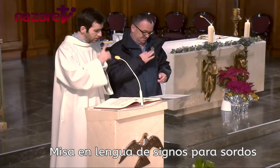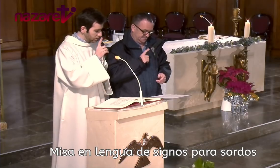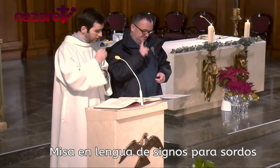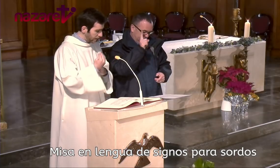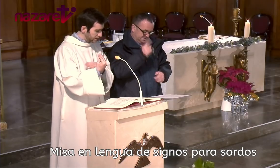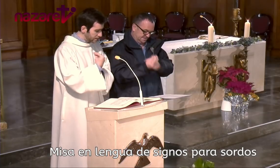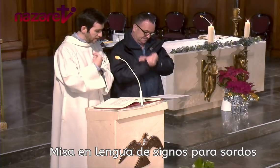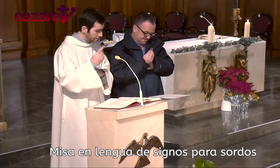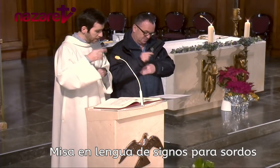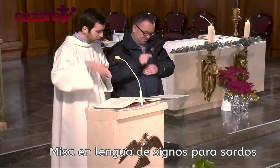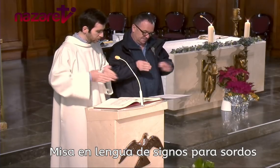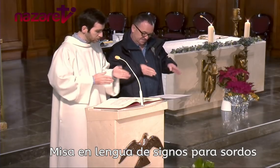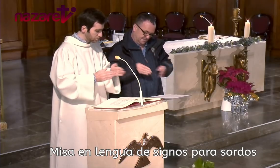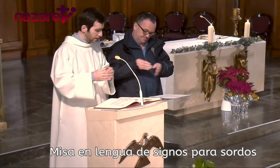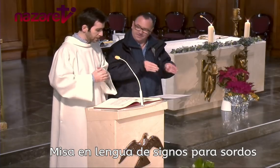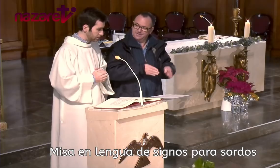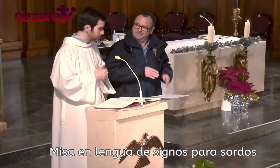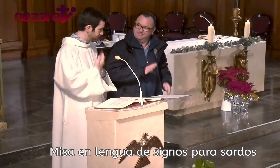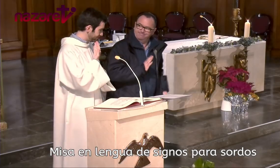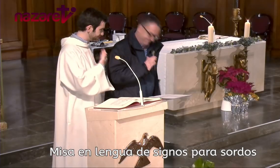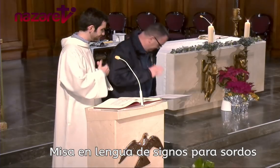Señor, enséñame tus caminos.